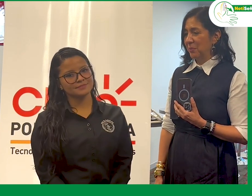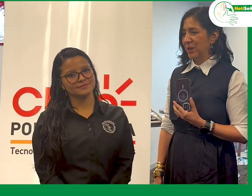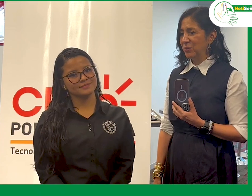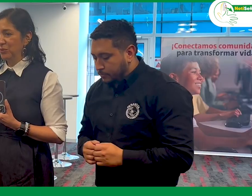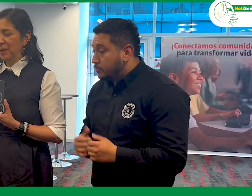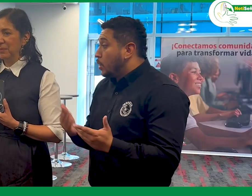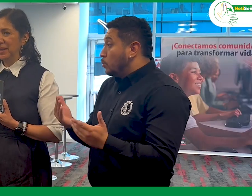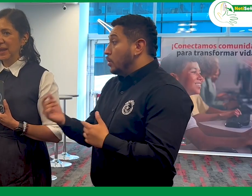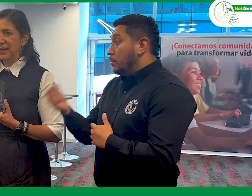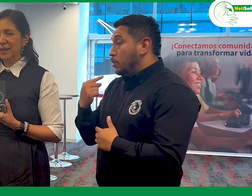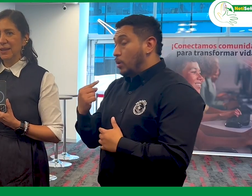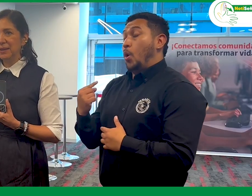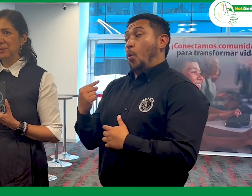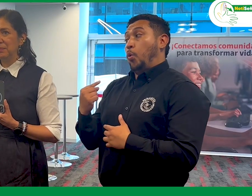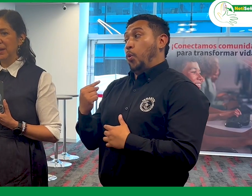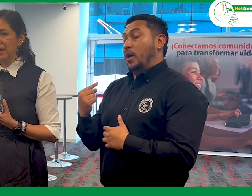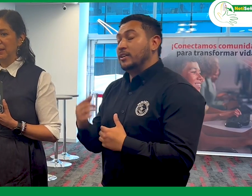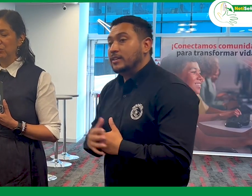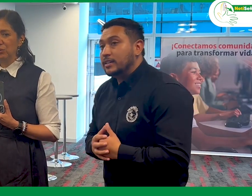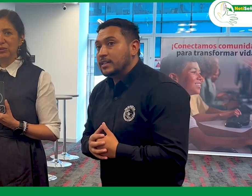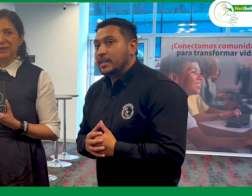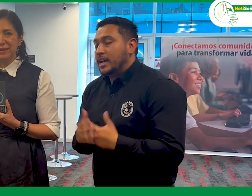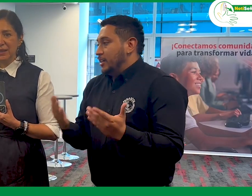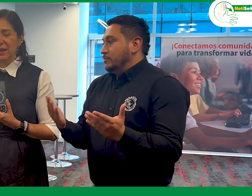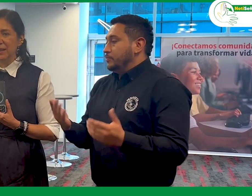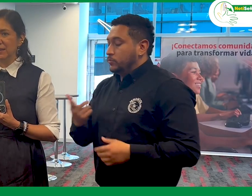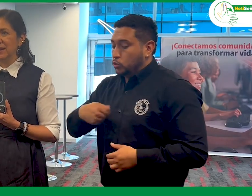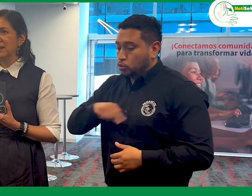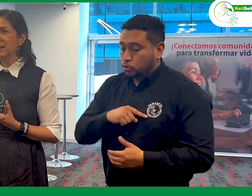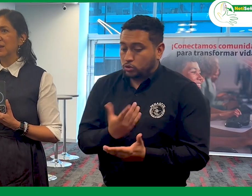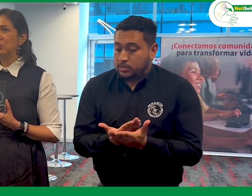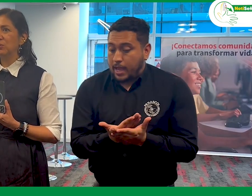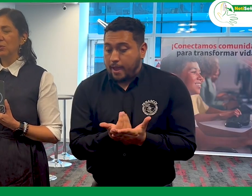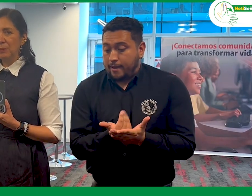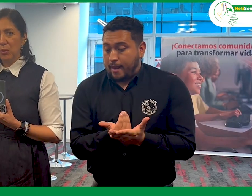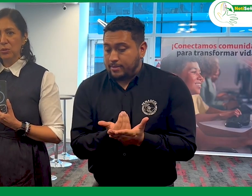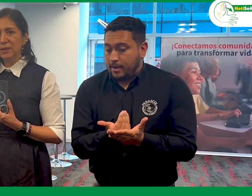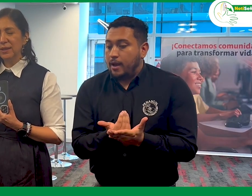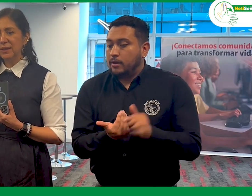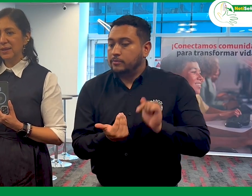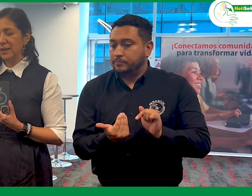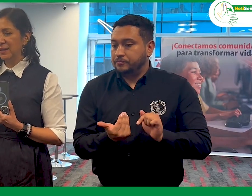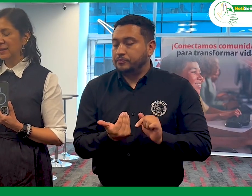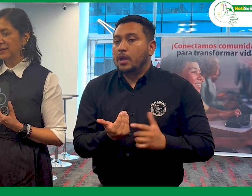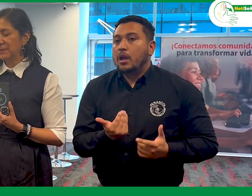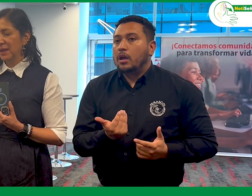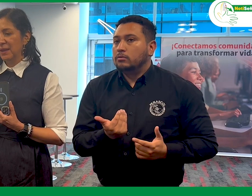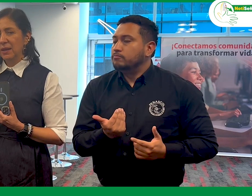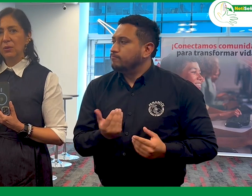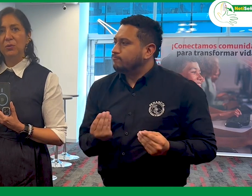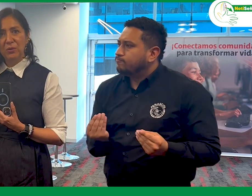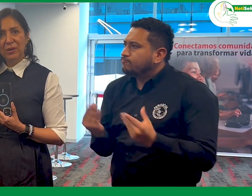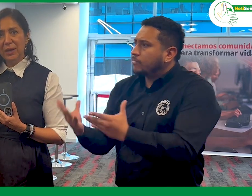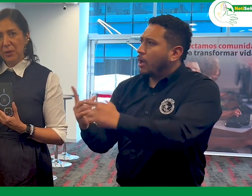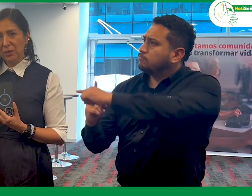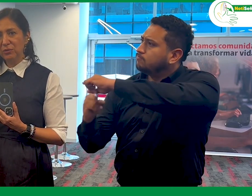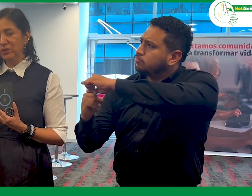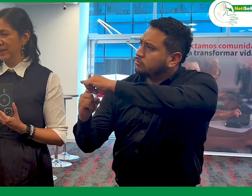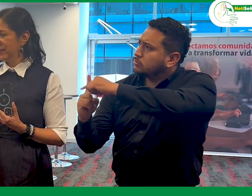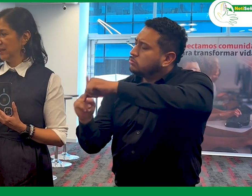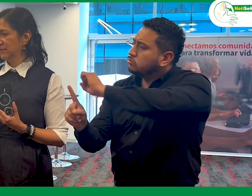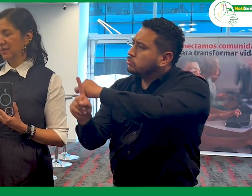Bueno, gran pregunta. Mira, para nosotros desde Equilátera, nuestro aporte es, uno,